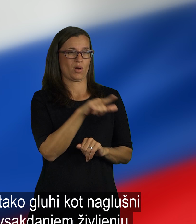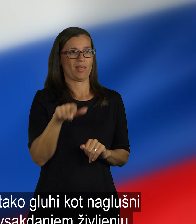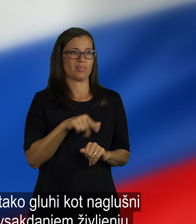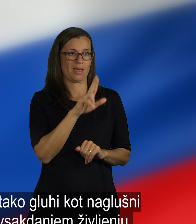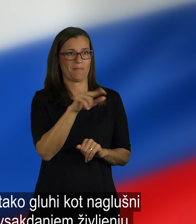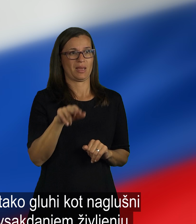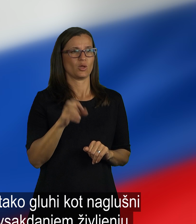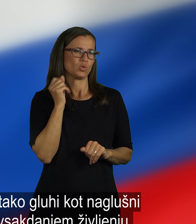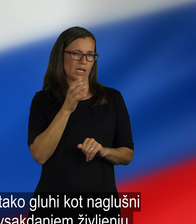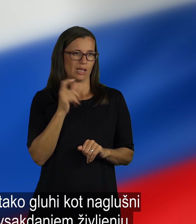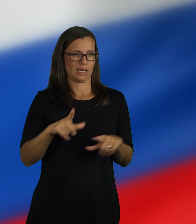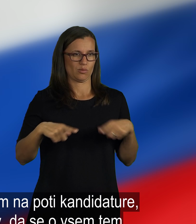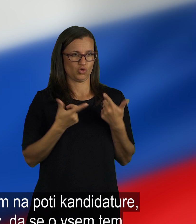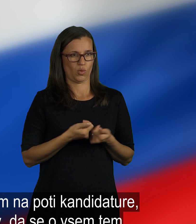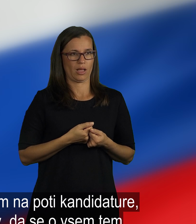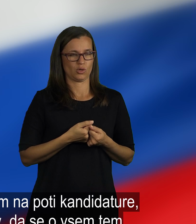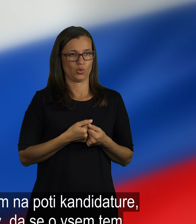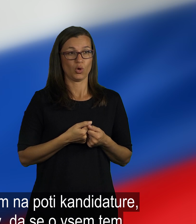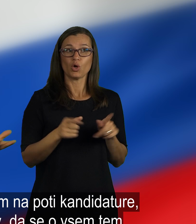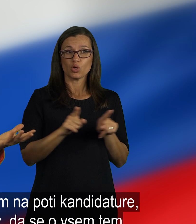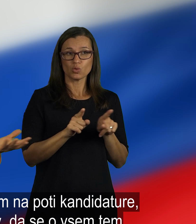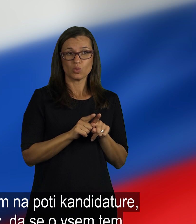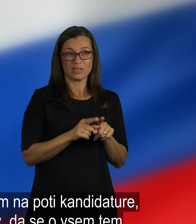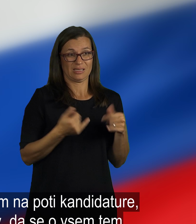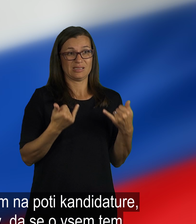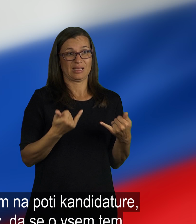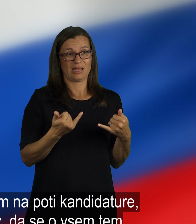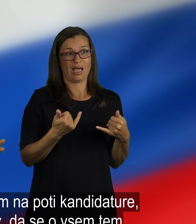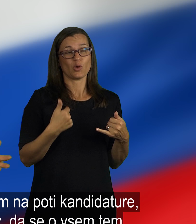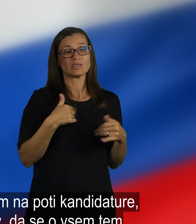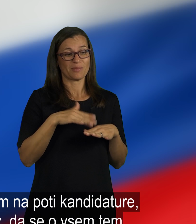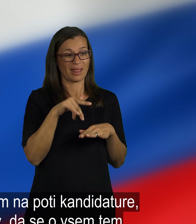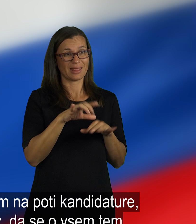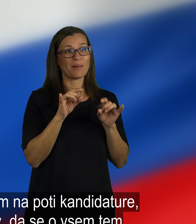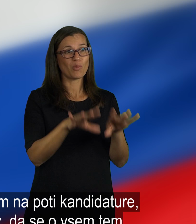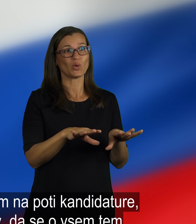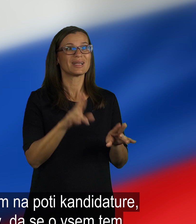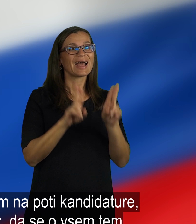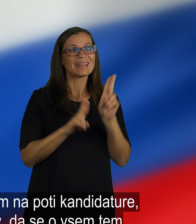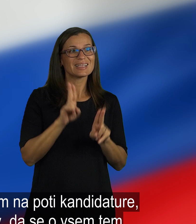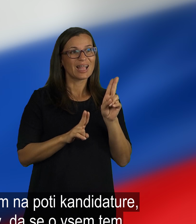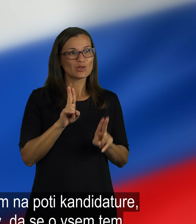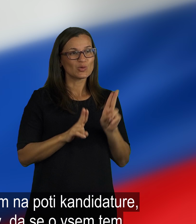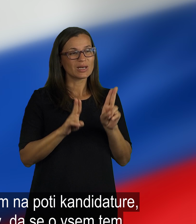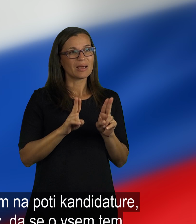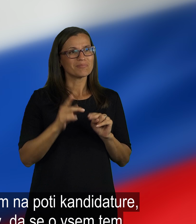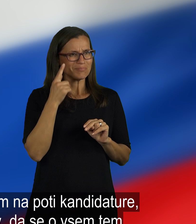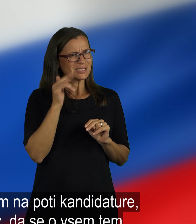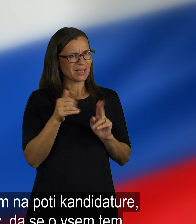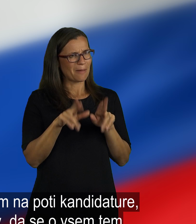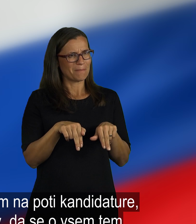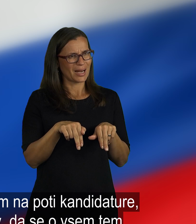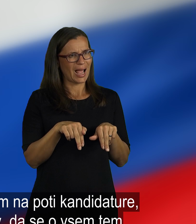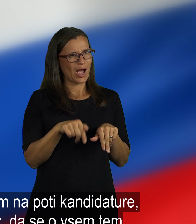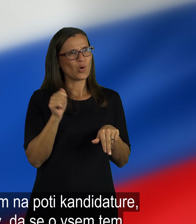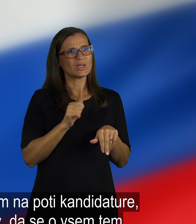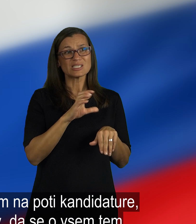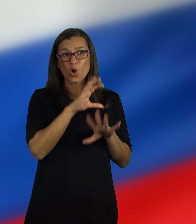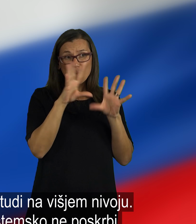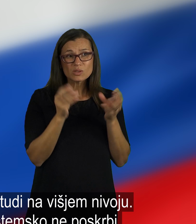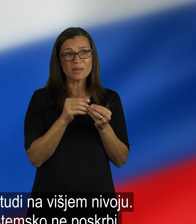v vsakdanjem življenju. Tudi zdaj, ko sem na tej poti kandidature, zdi se mi prav, da se o